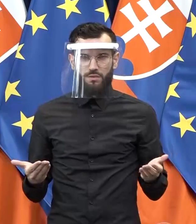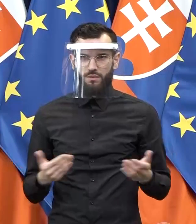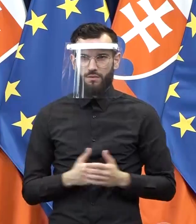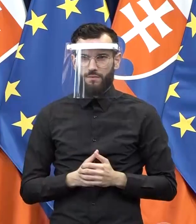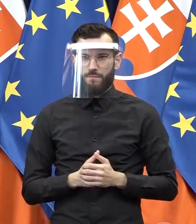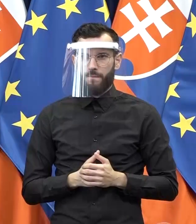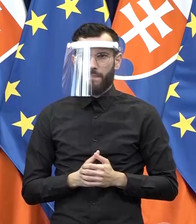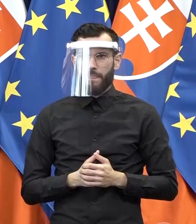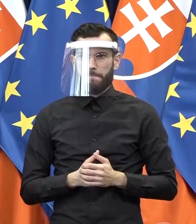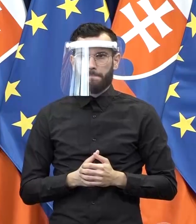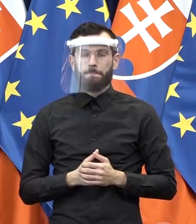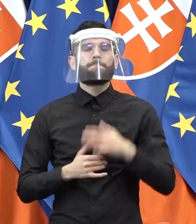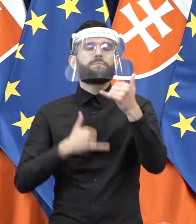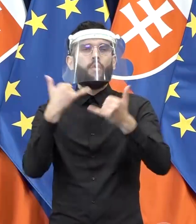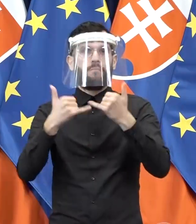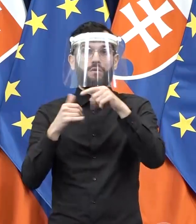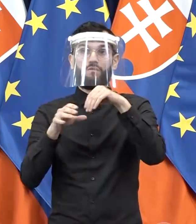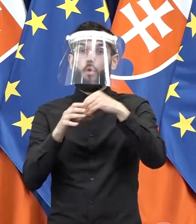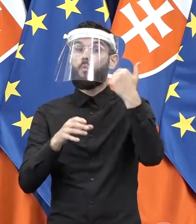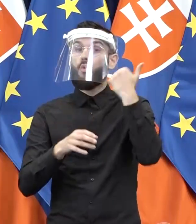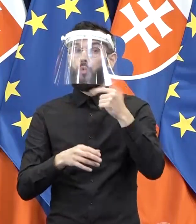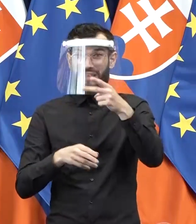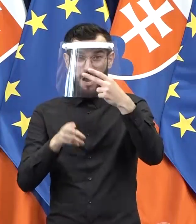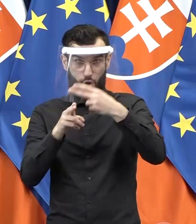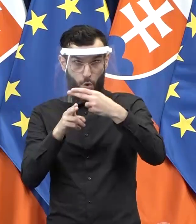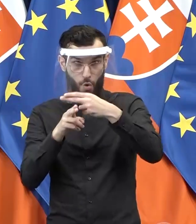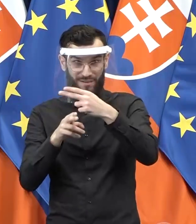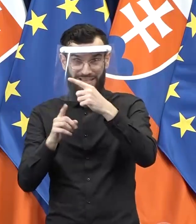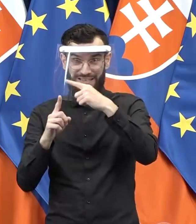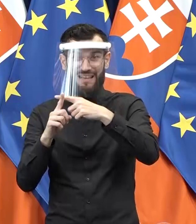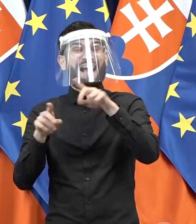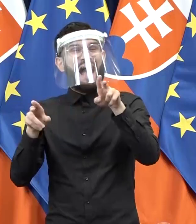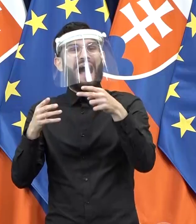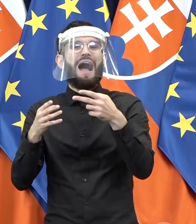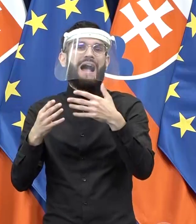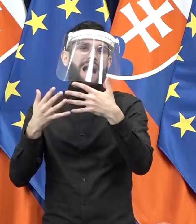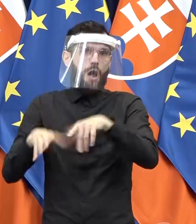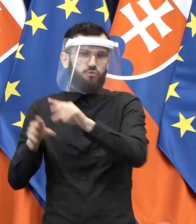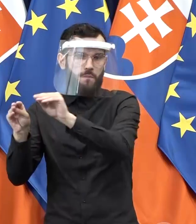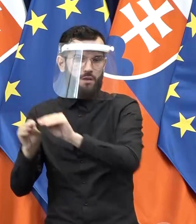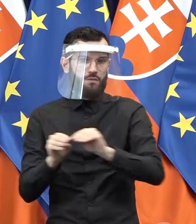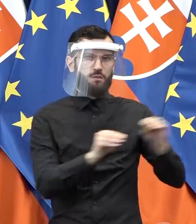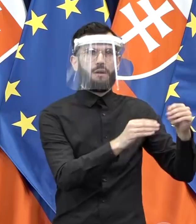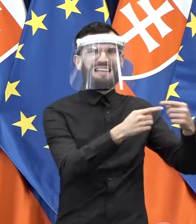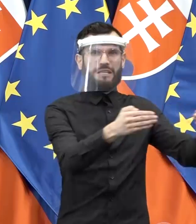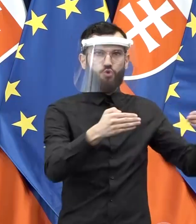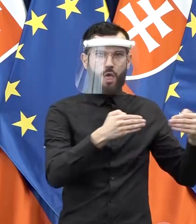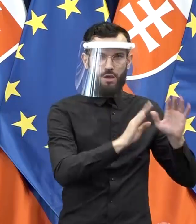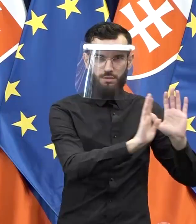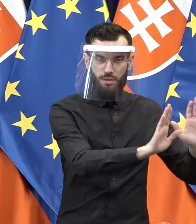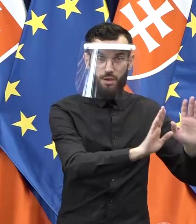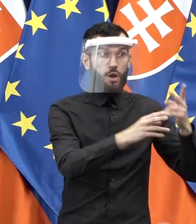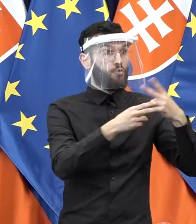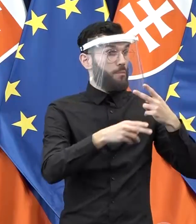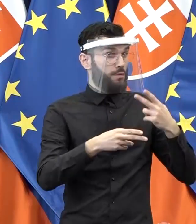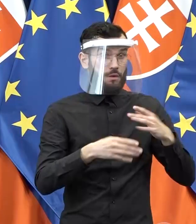Ešte raz. Tých úhli automaticky zťahujeme do systému, vyťahujeme do spoločnosti a vrátia sa späť vtedy, keď už